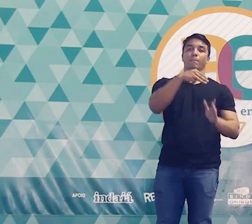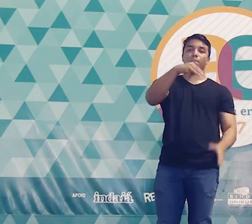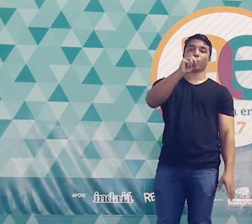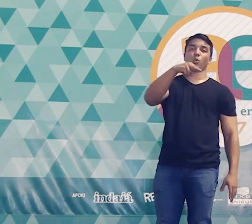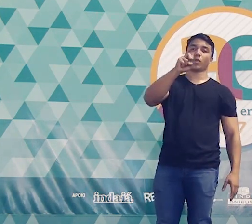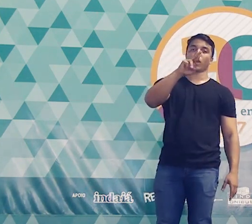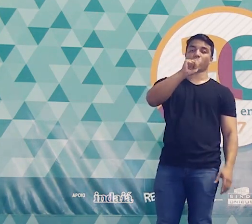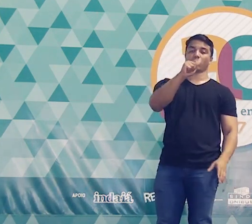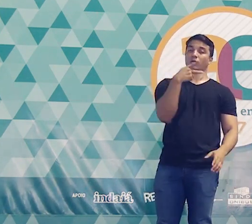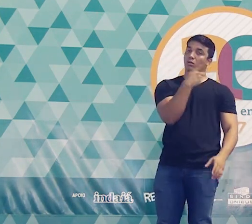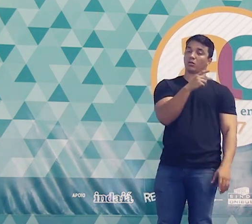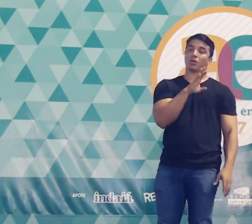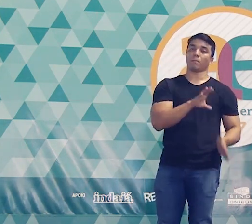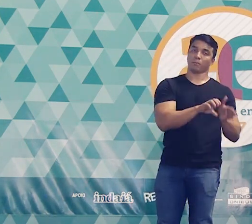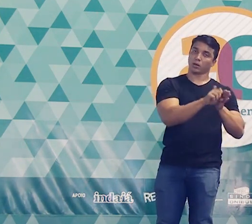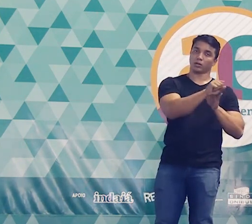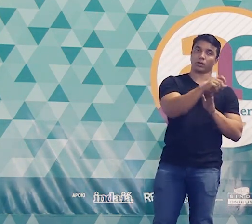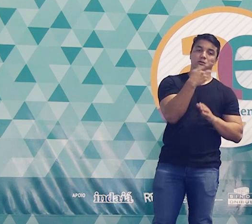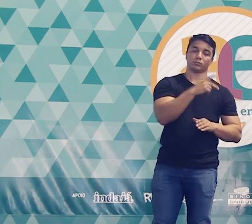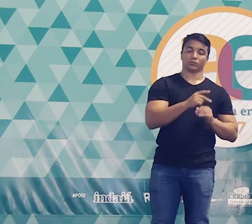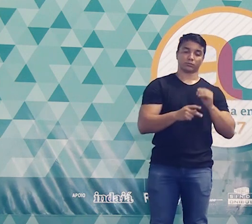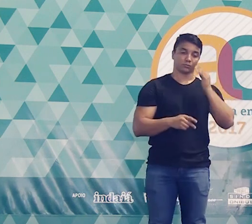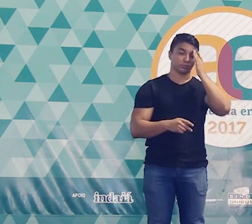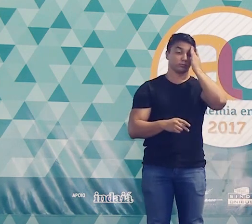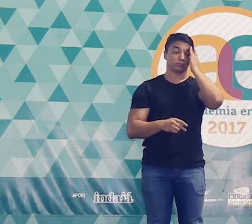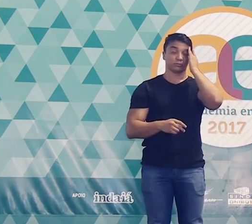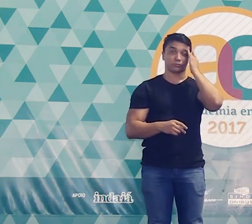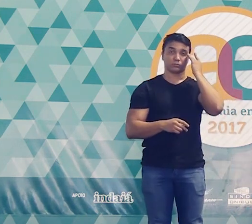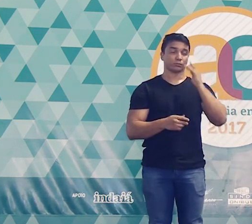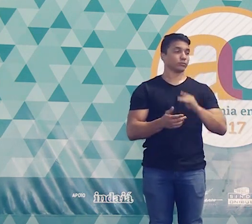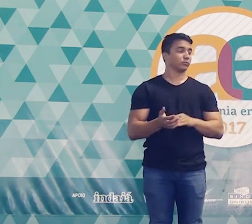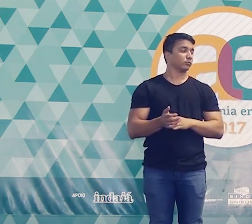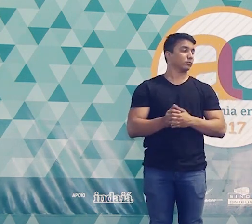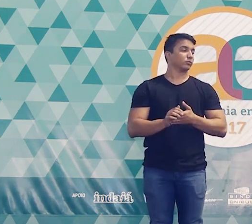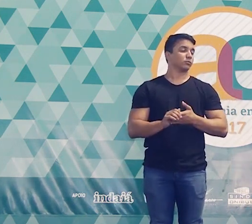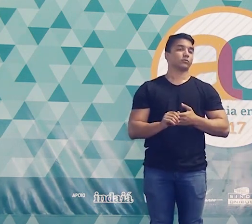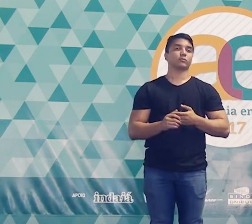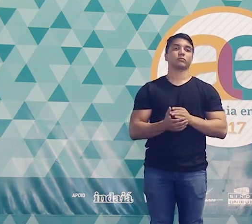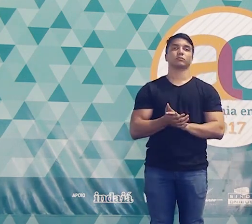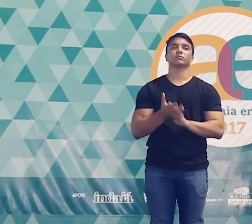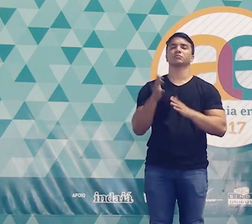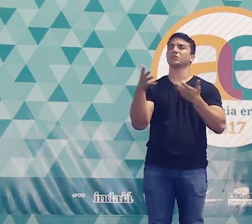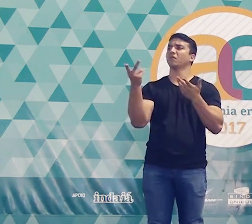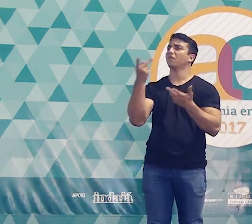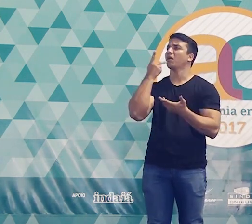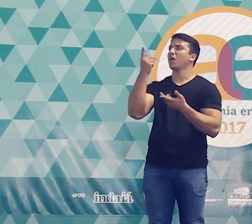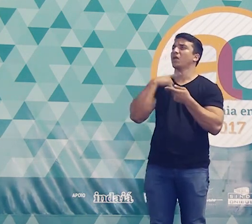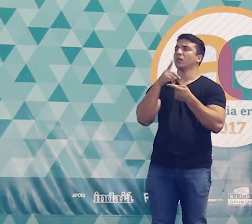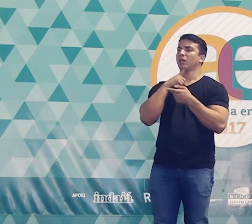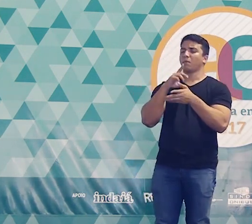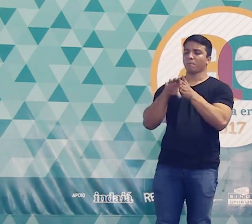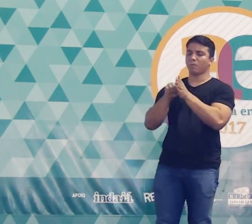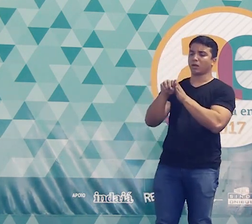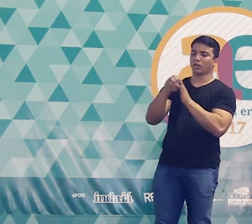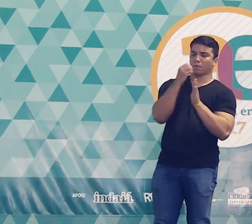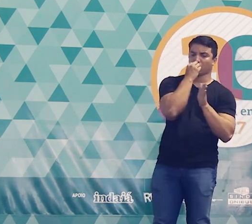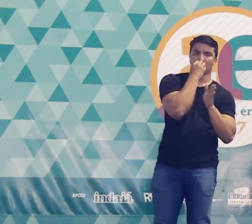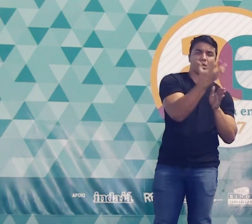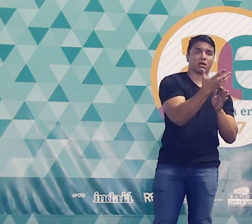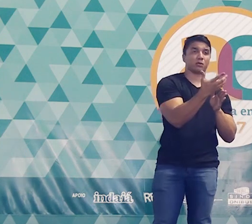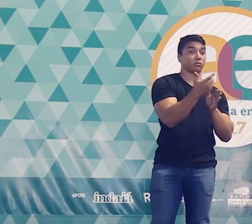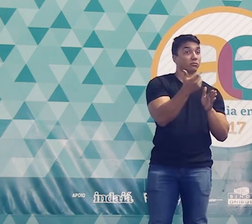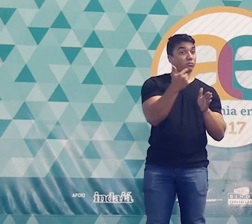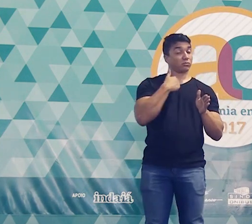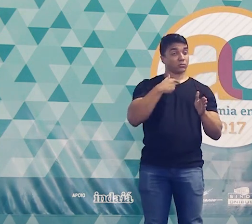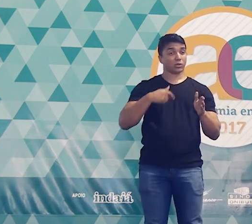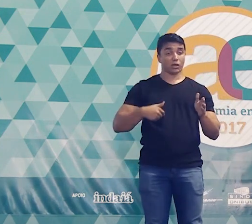ou seja, as bactérias, tá? E vamos para a última. Dizem que existem bactérias do bem. Sim, a gente